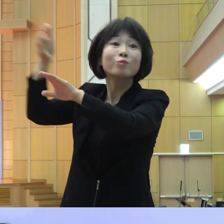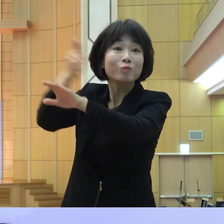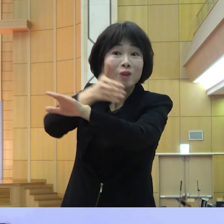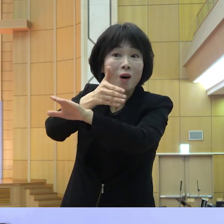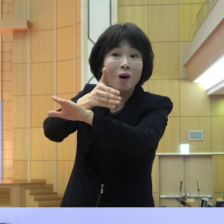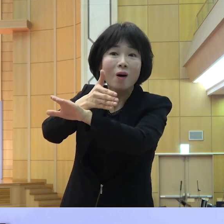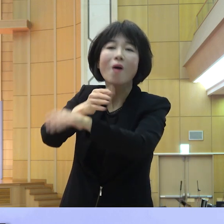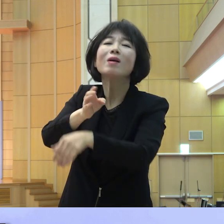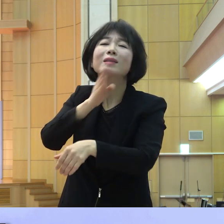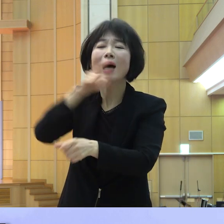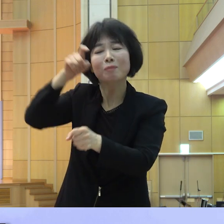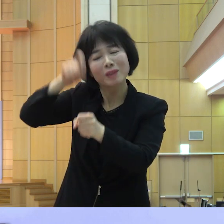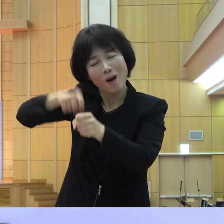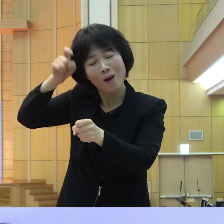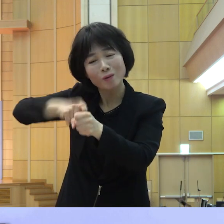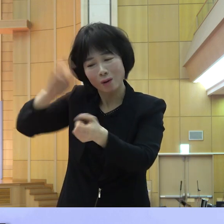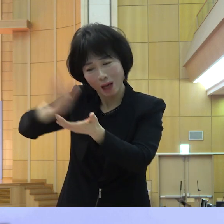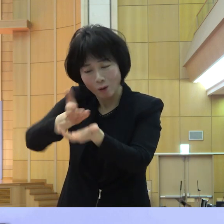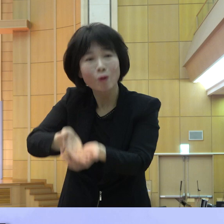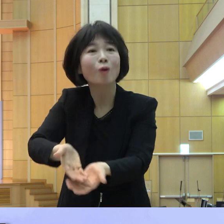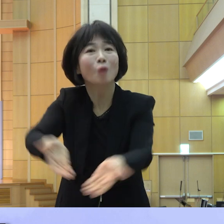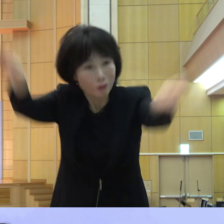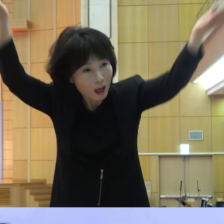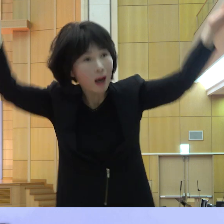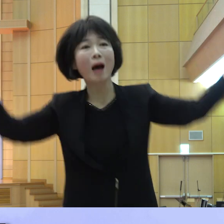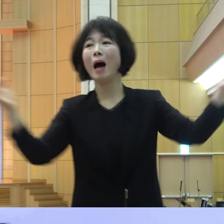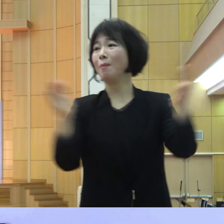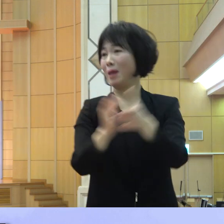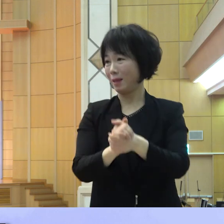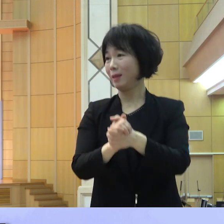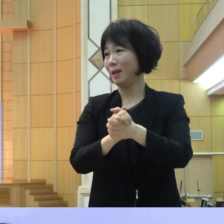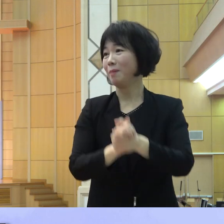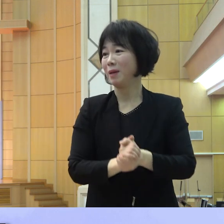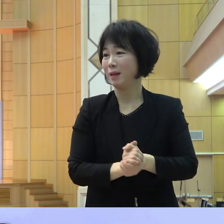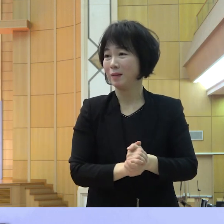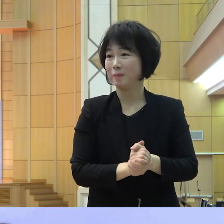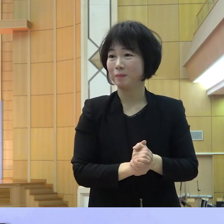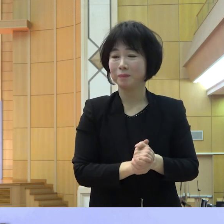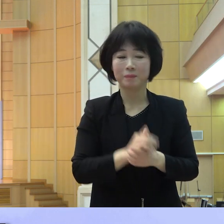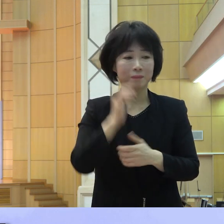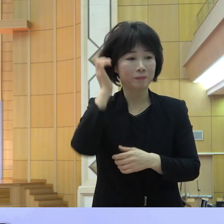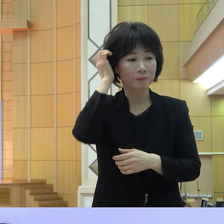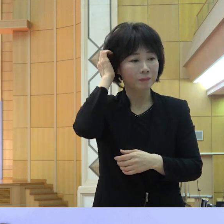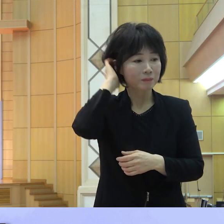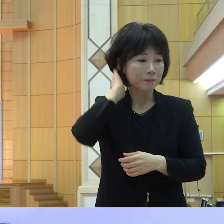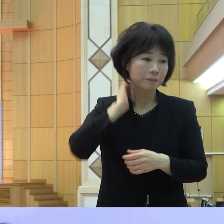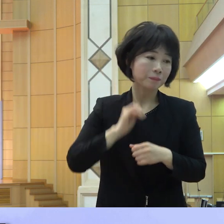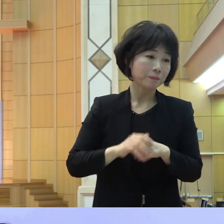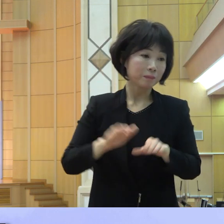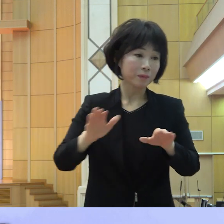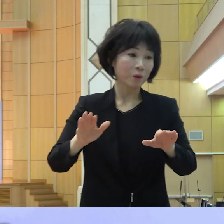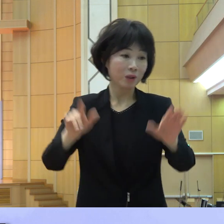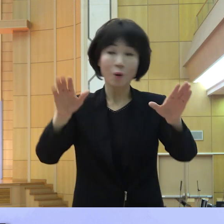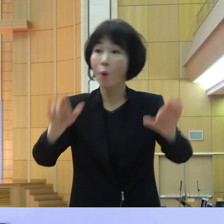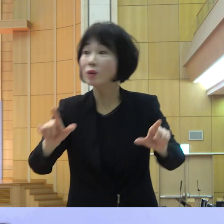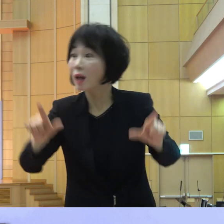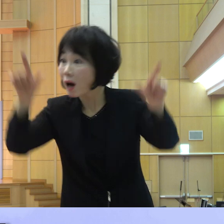말은 광야에서 만나를 이렇게 하나님이 준 거지만, 모세를 통해서 이렇게 했다라고 하는 거지만,